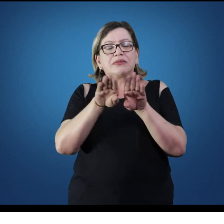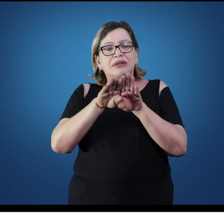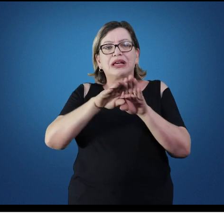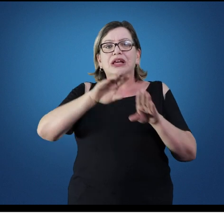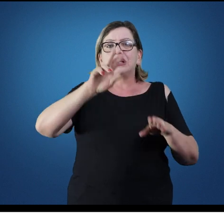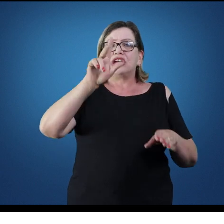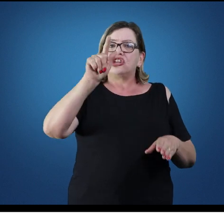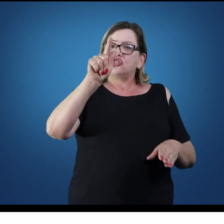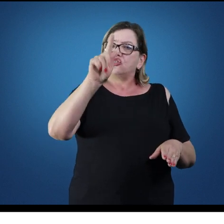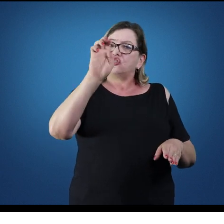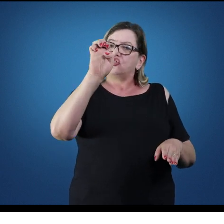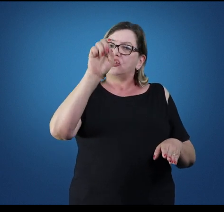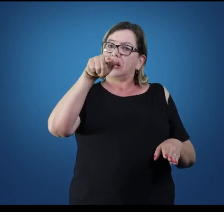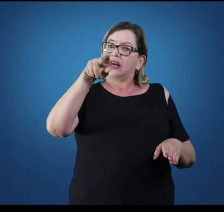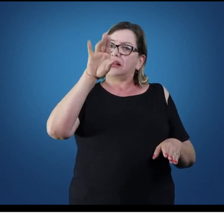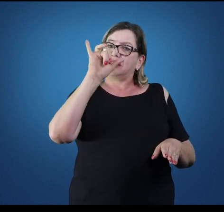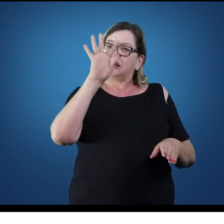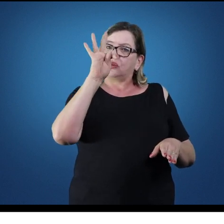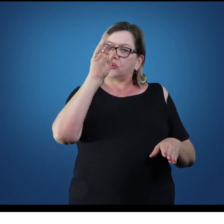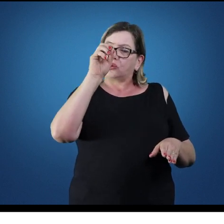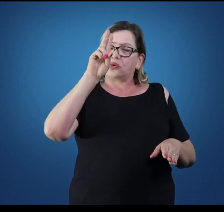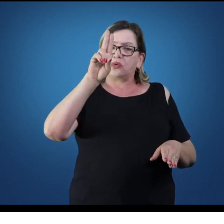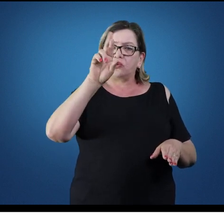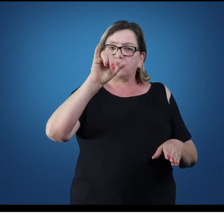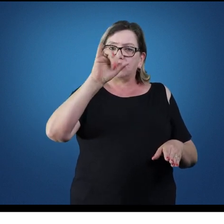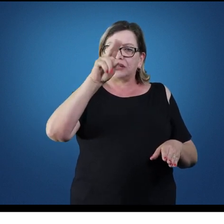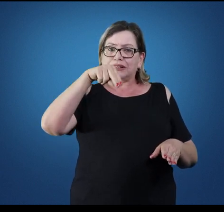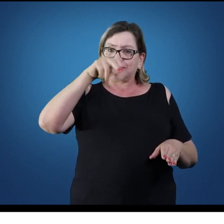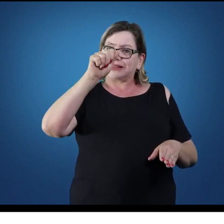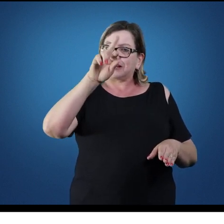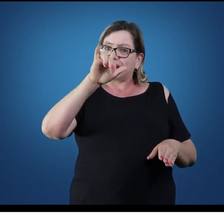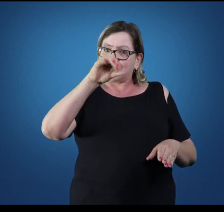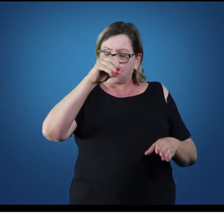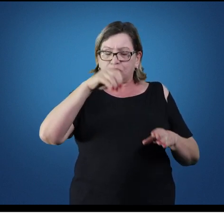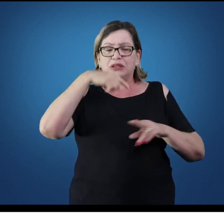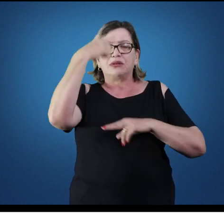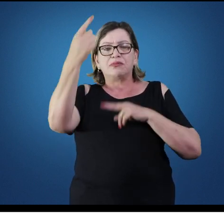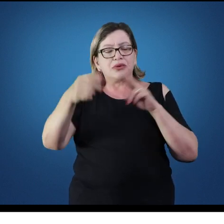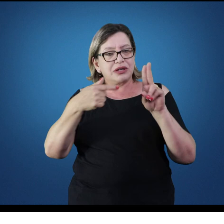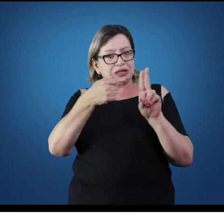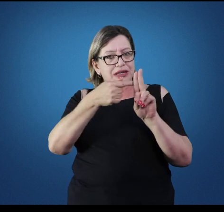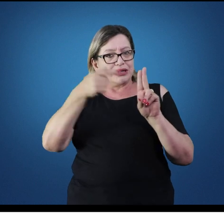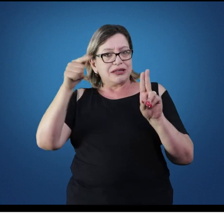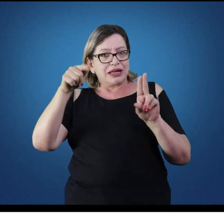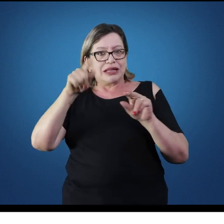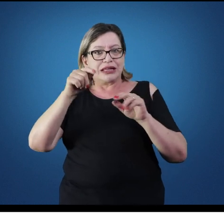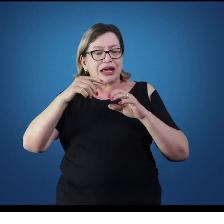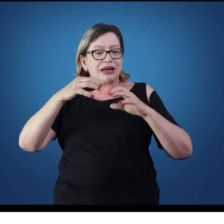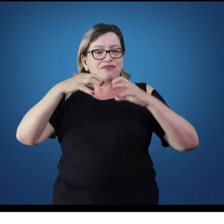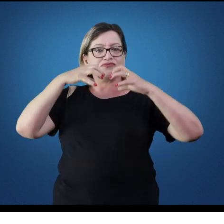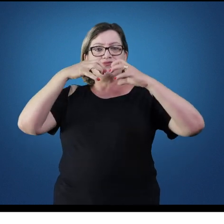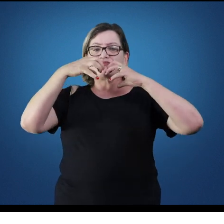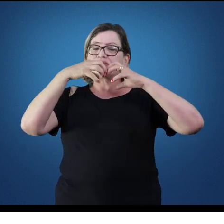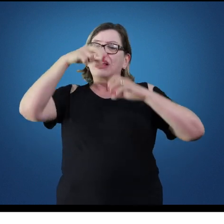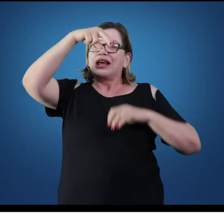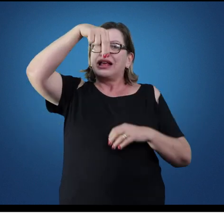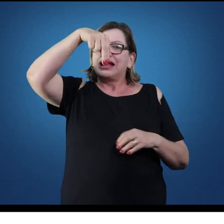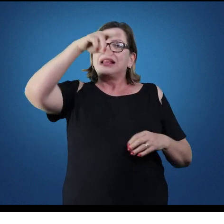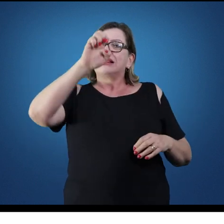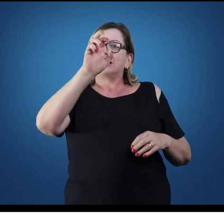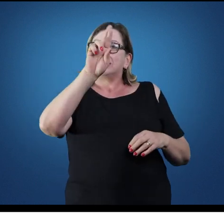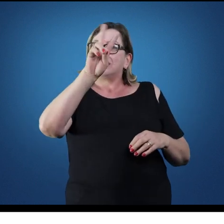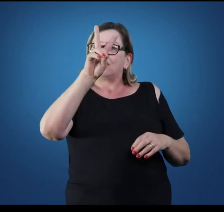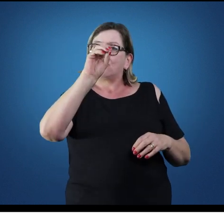para o aluno do funcionamento desses sistemas. E na unidade 7, nós teremos o sistema nervoso, independente das